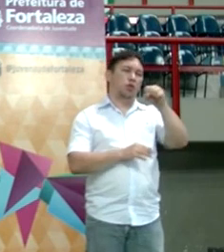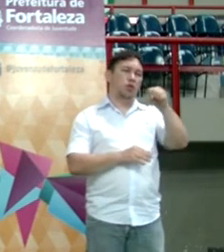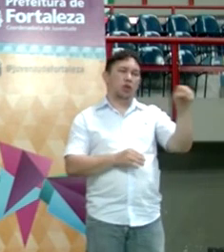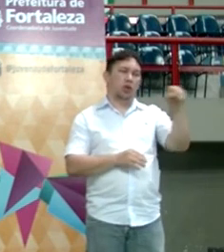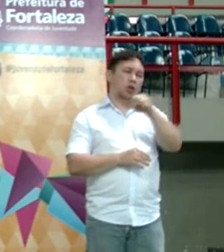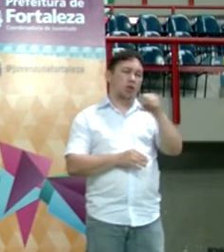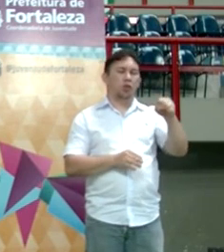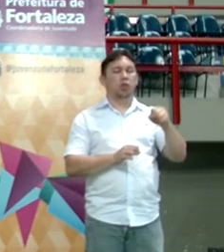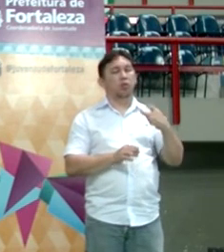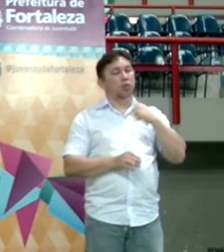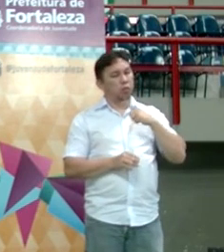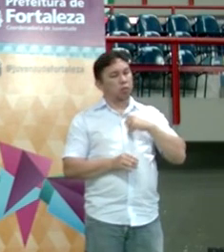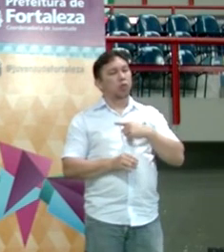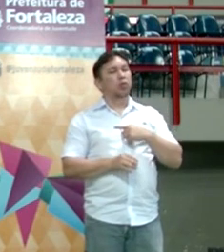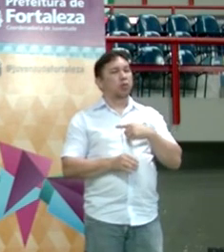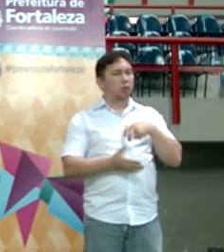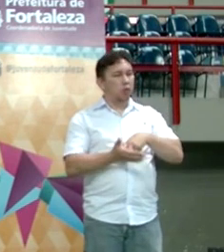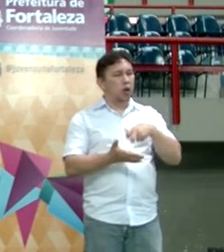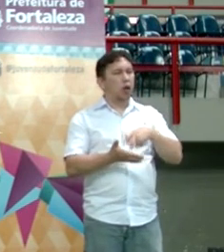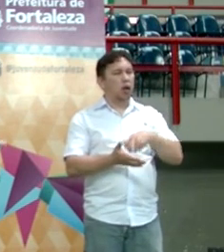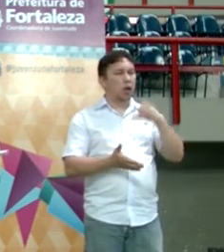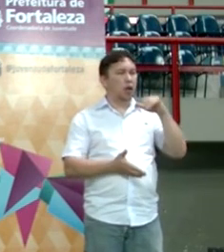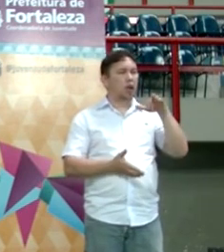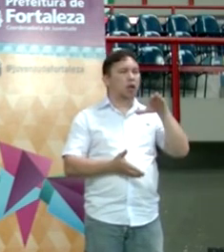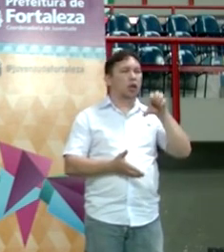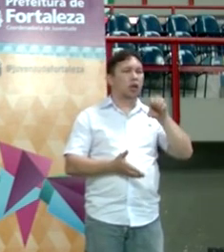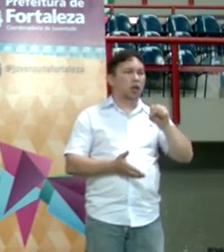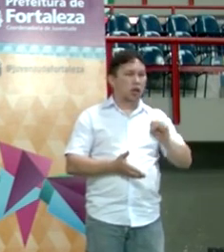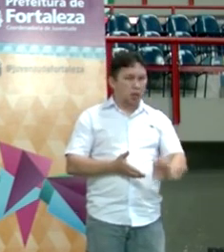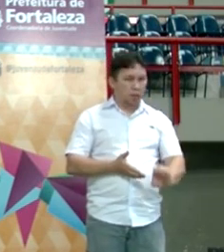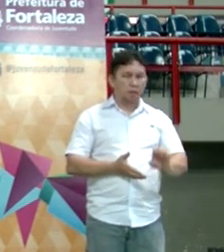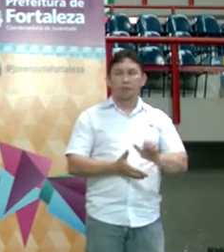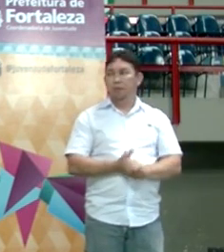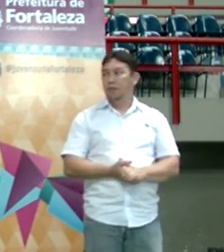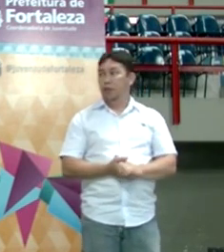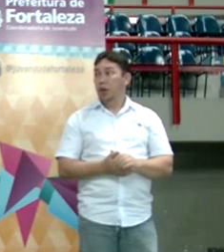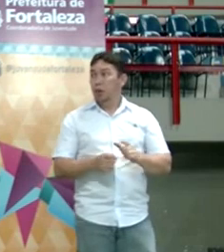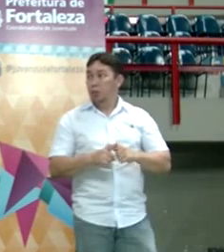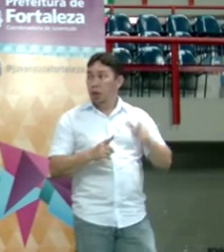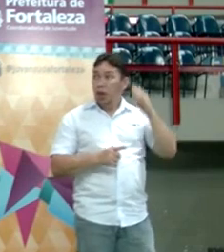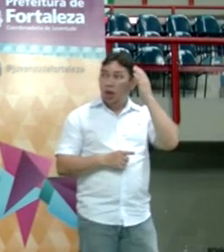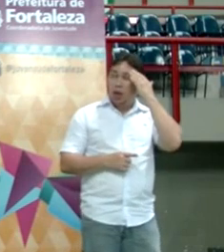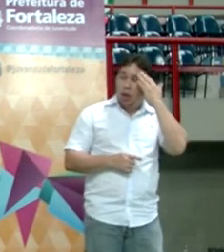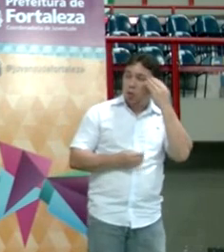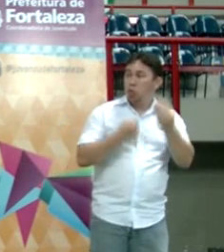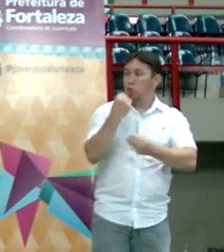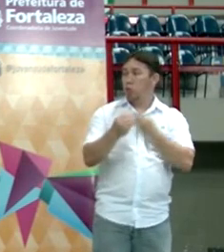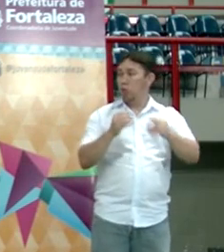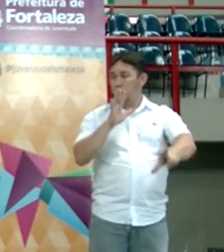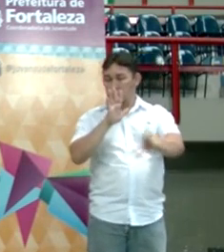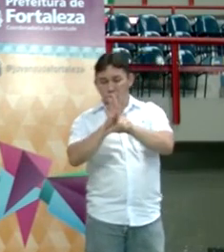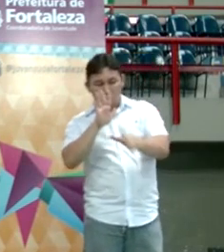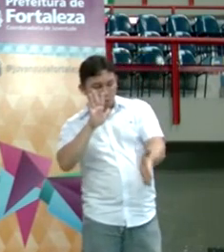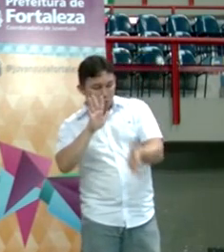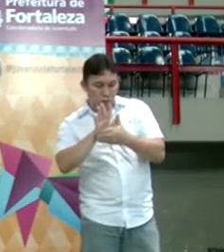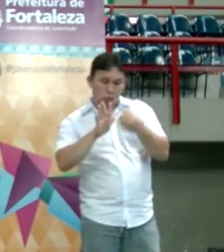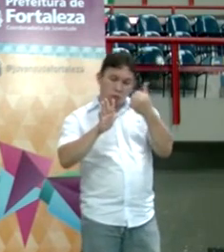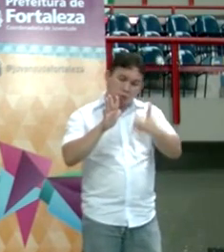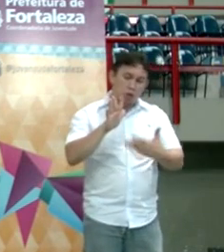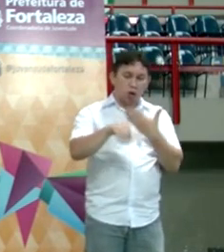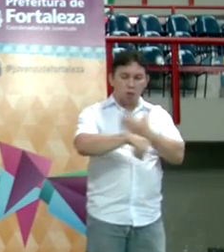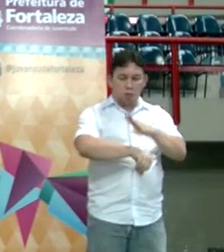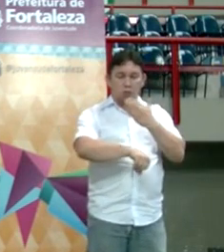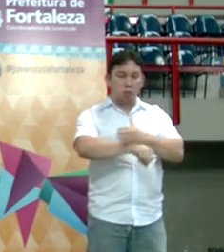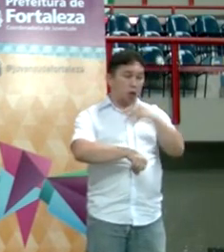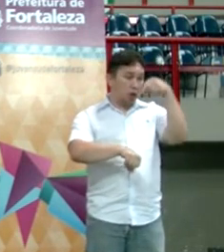As pessoas deveriam ter parado o preconceito, porque é crime. Mas entenda, nem sempre a lei consegue colocar na